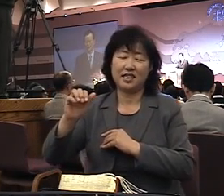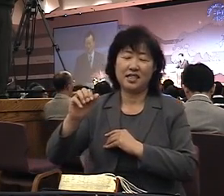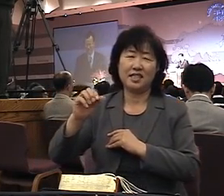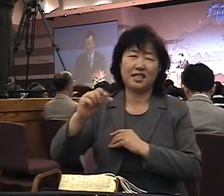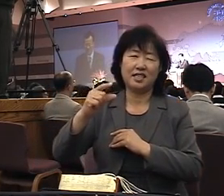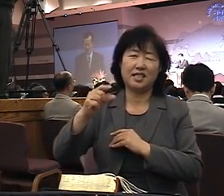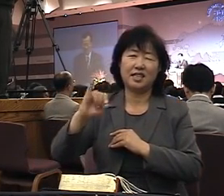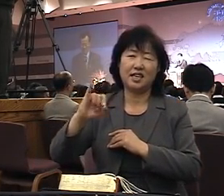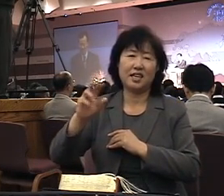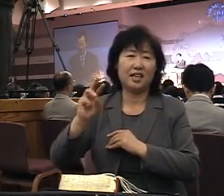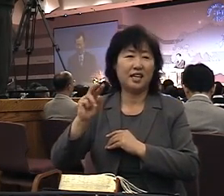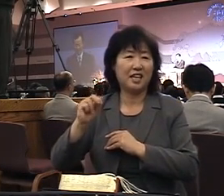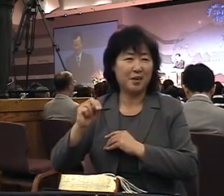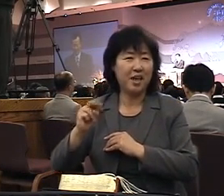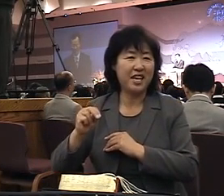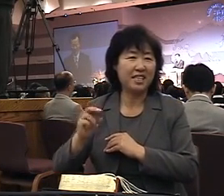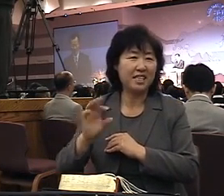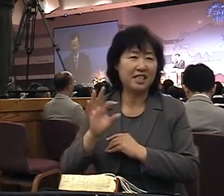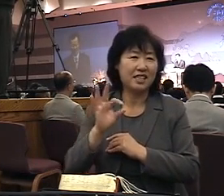Amazing.